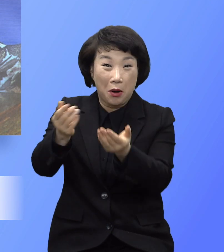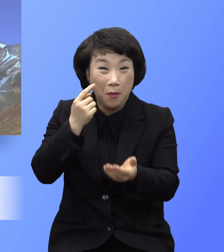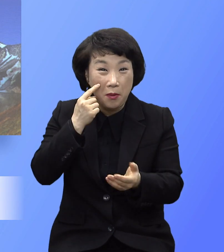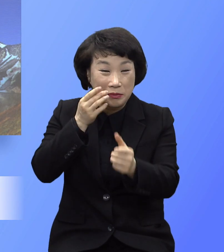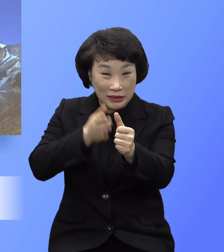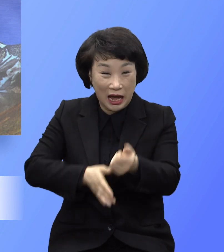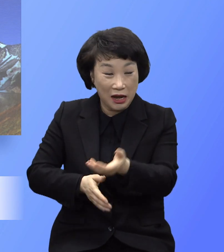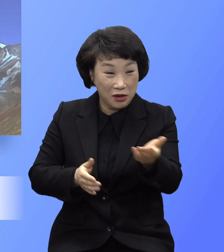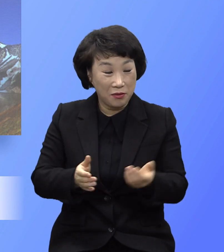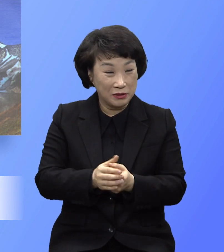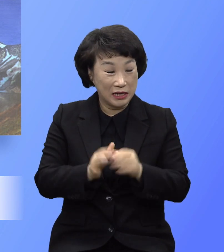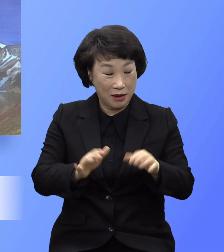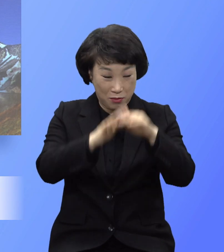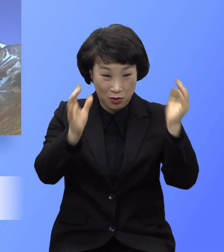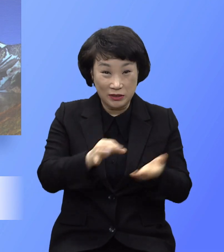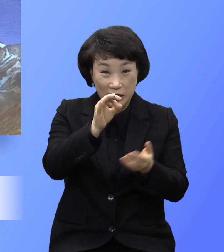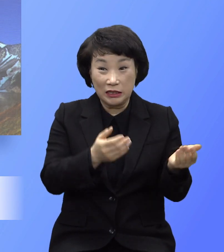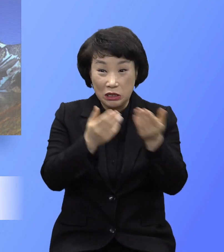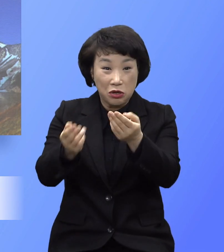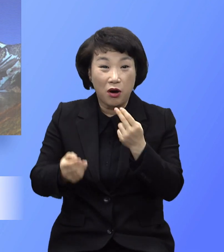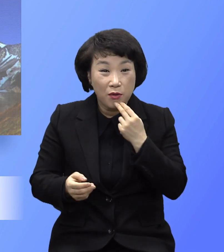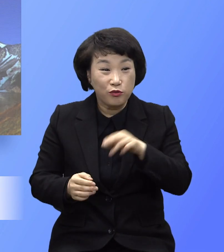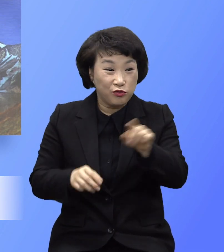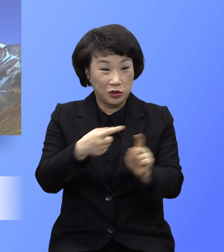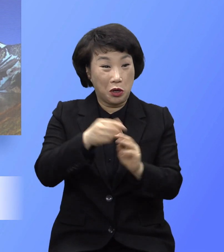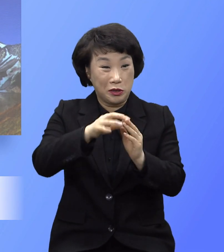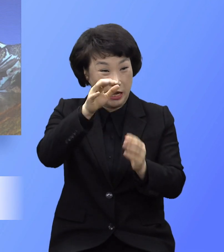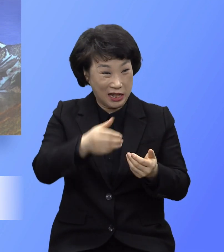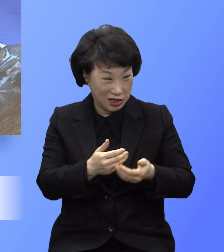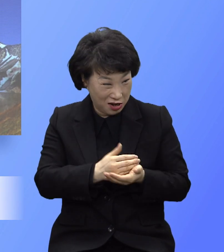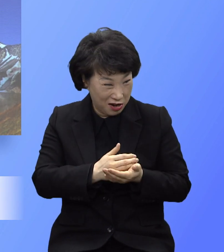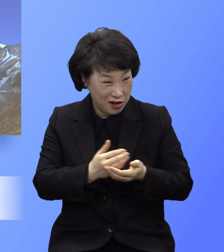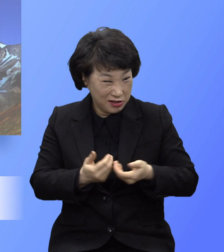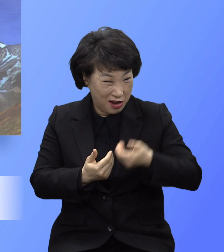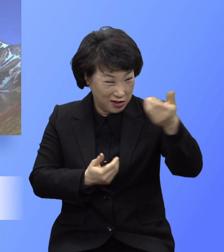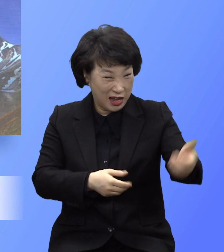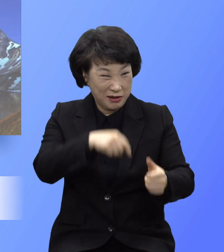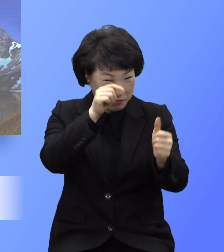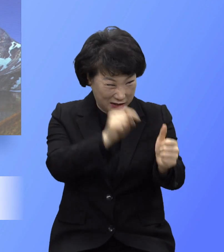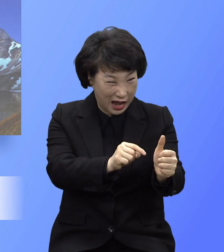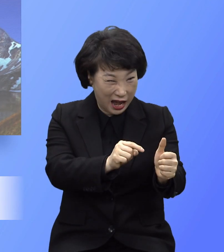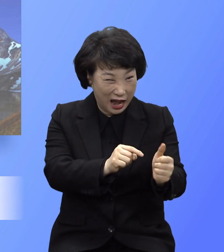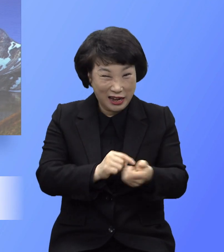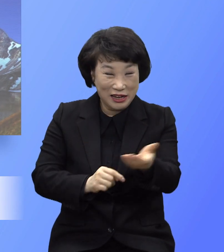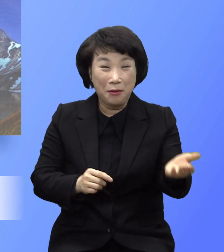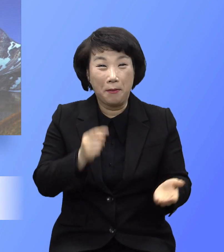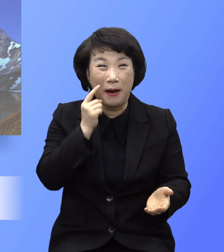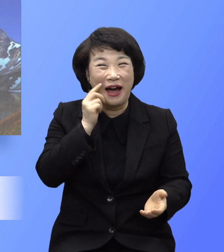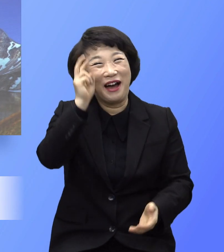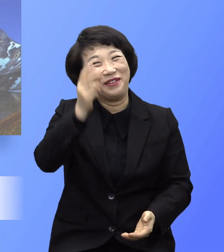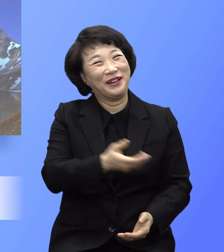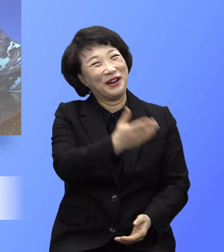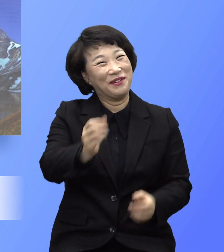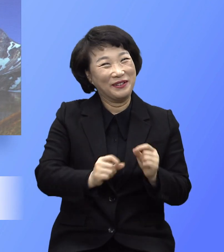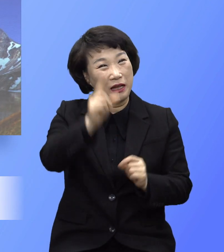전 재산을 내놓지 못하는 사람은 우리 교회에서 떠나십시오 하면 거의 다 떠날걸.